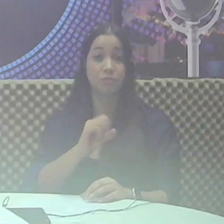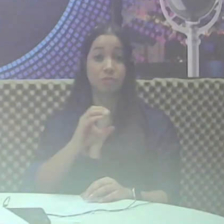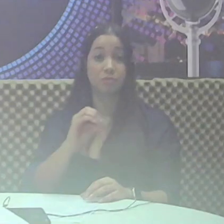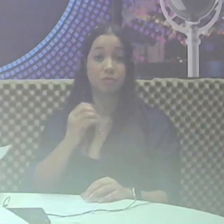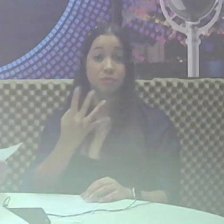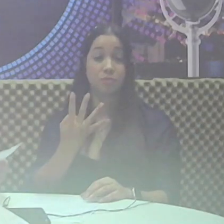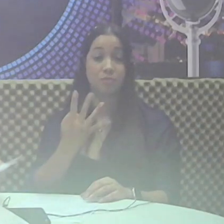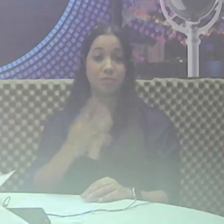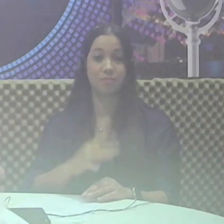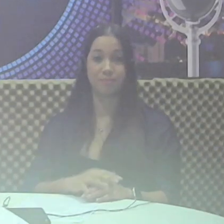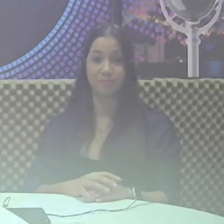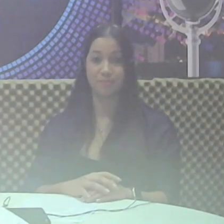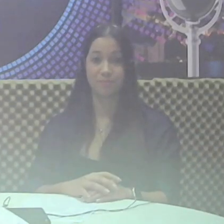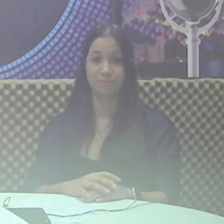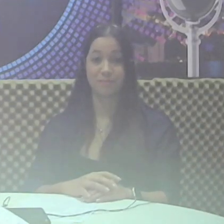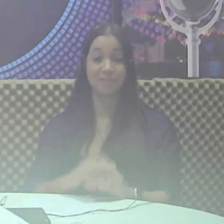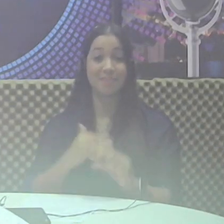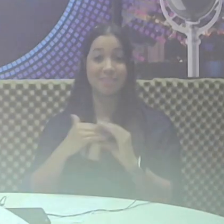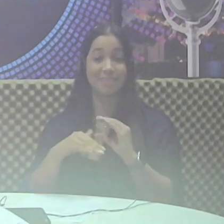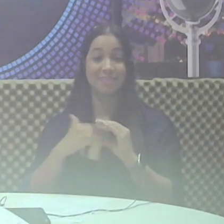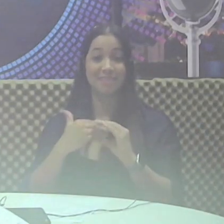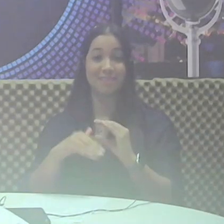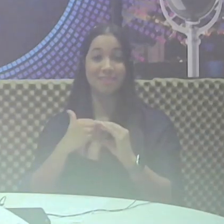34-3239-2804 e pelo e-mail